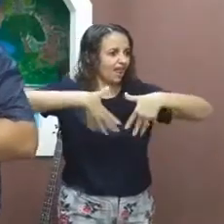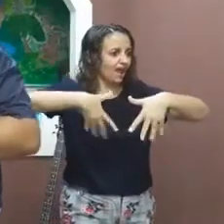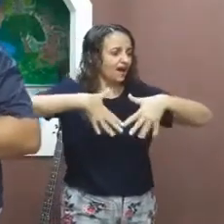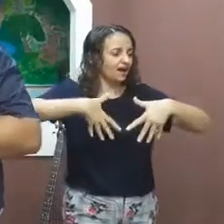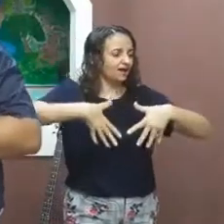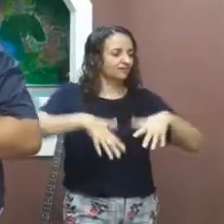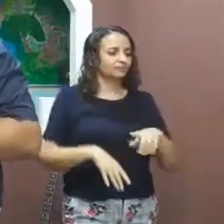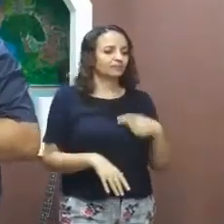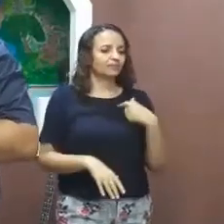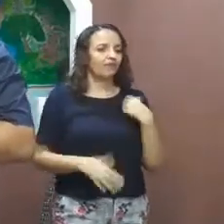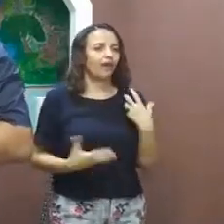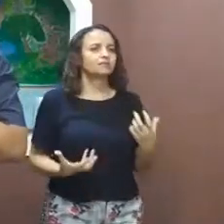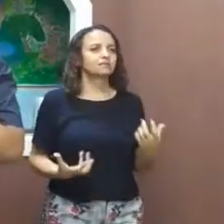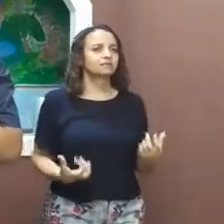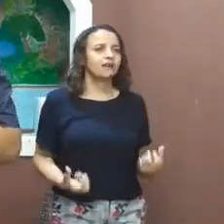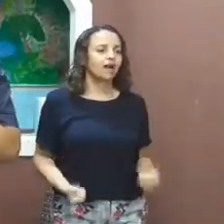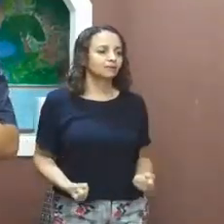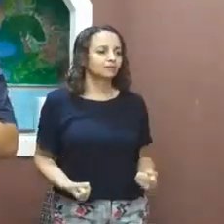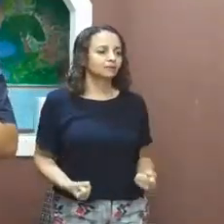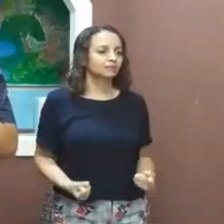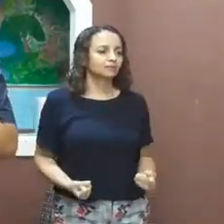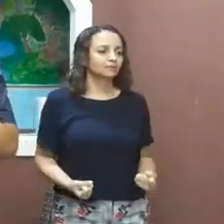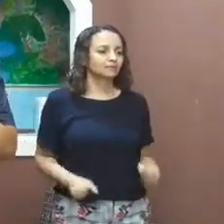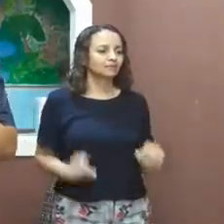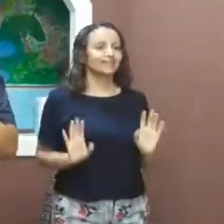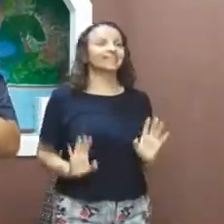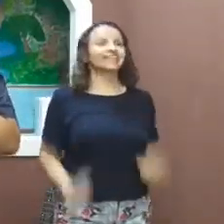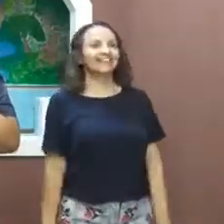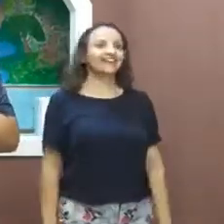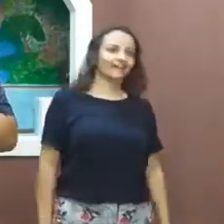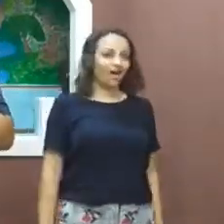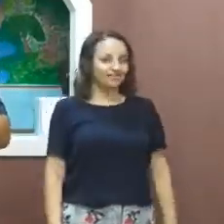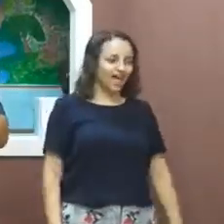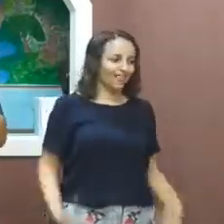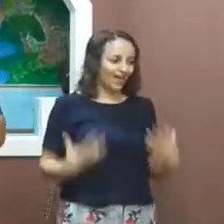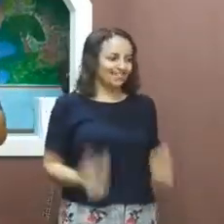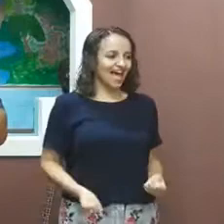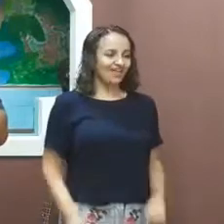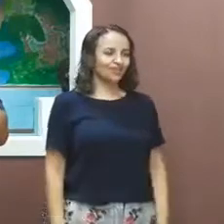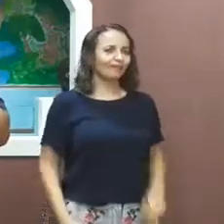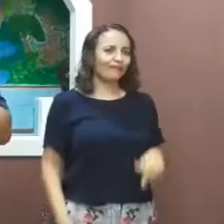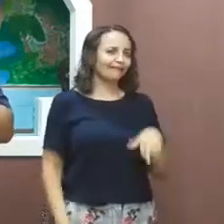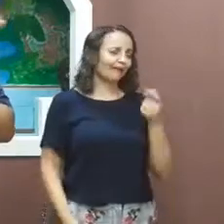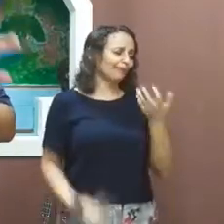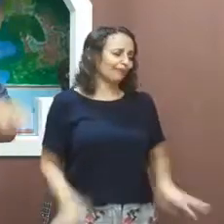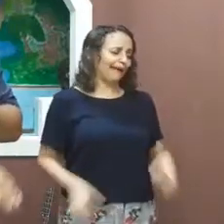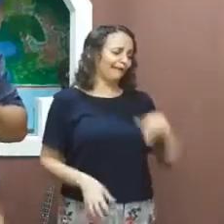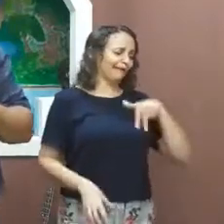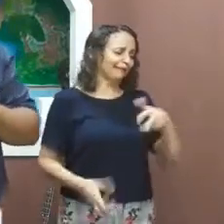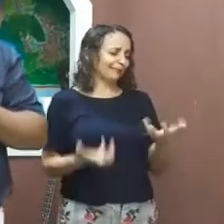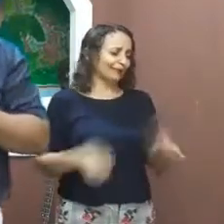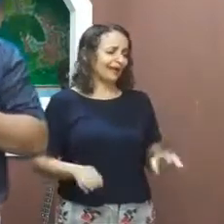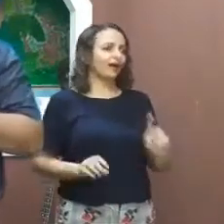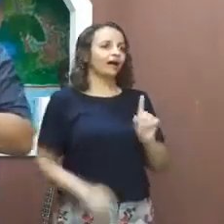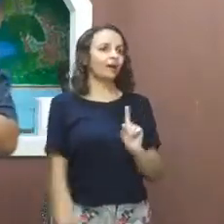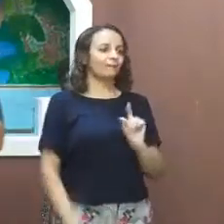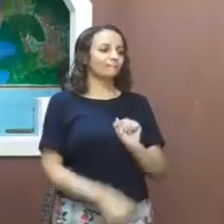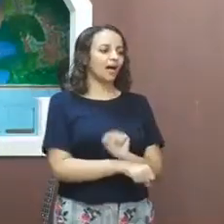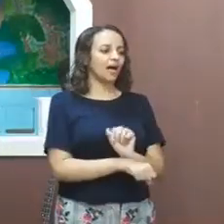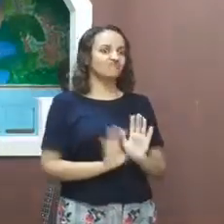Ah, estou cansado, estou aguentando nada. Não, só não cair. Você é levado. Então, na nossa sociedade, muitas vezes você está assim, meu querido